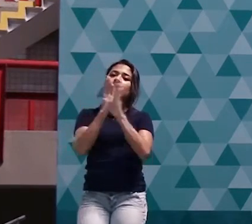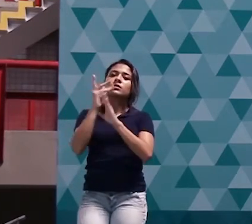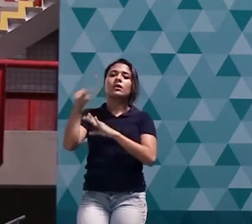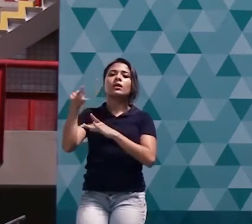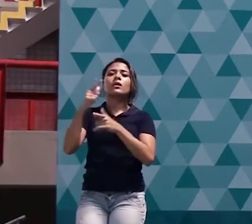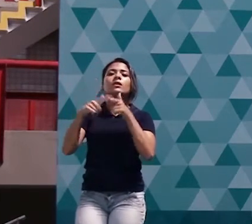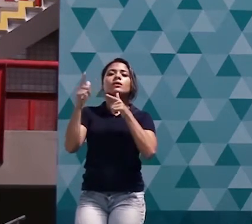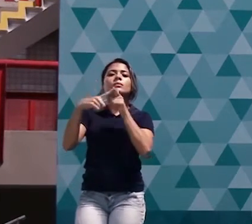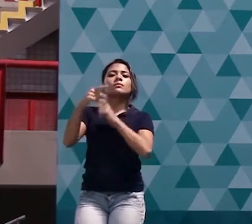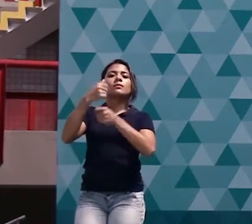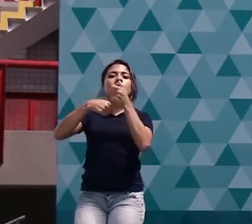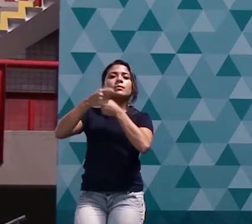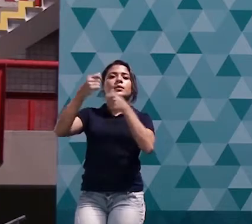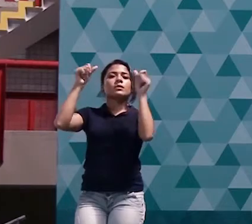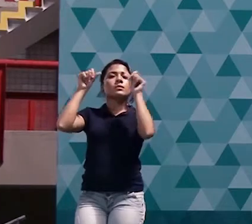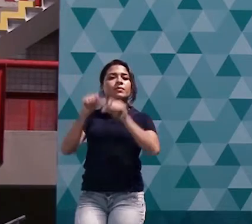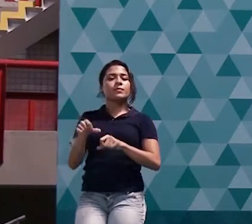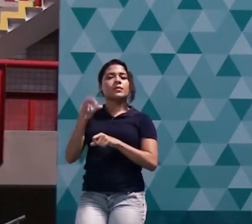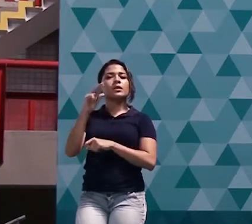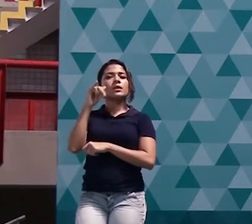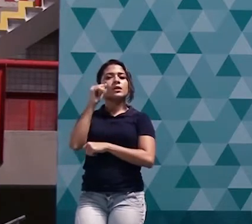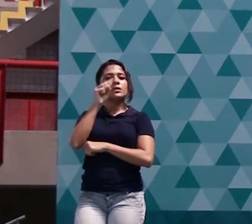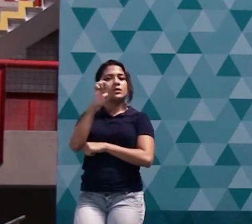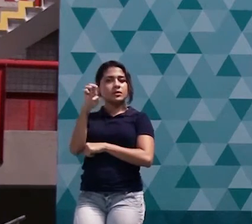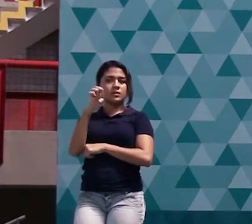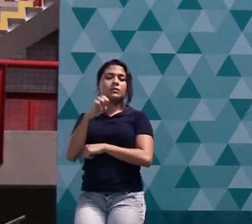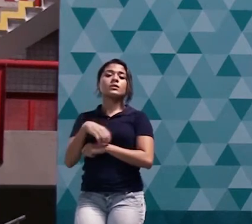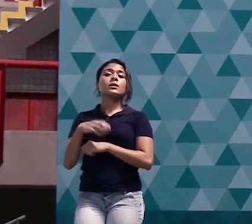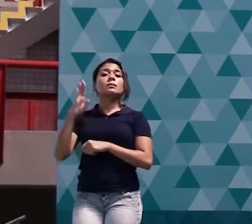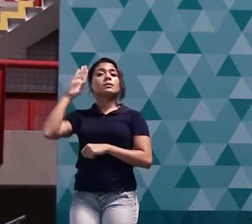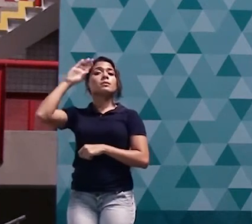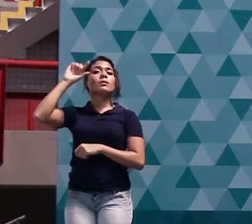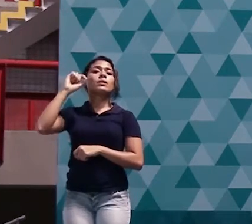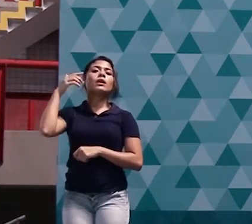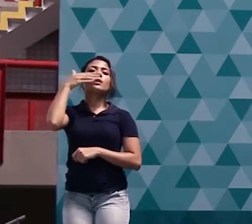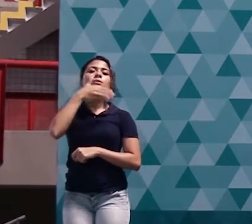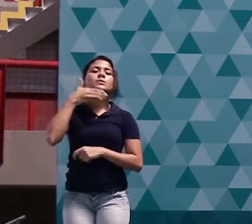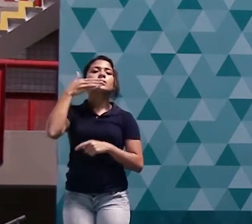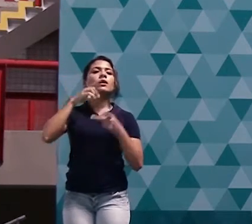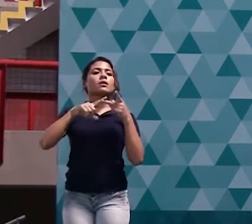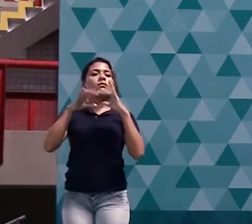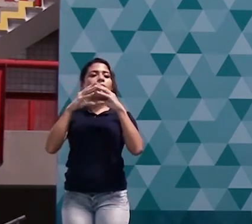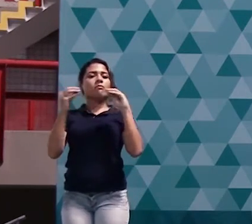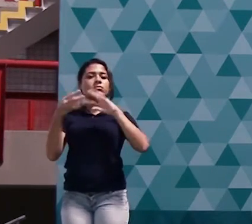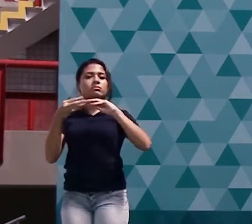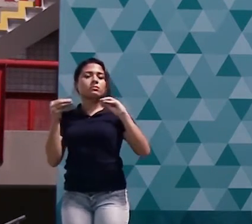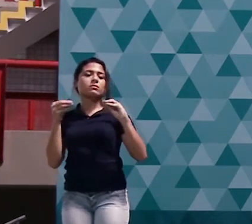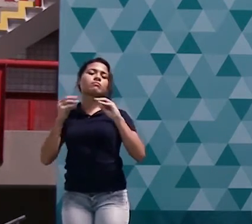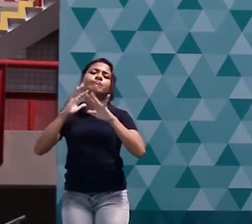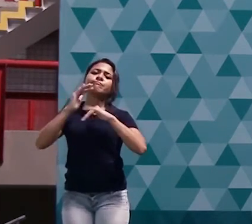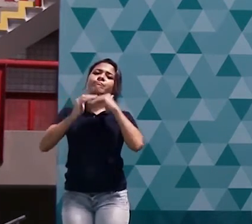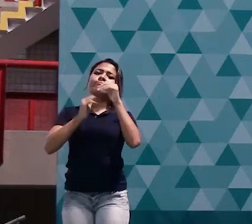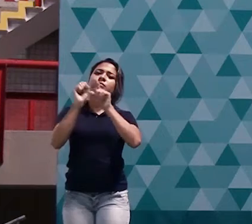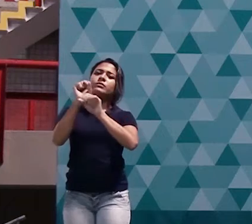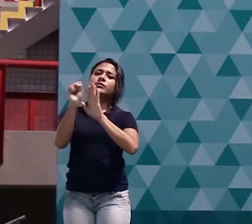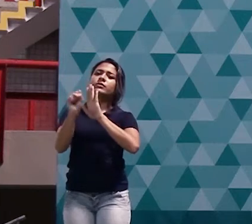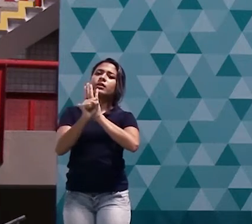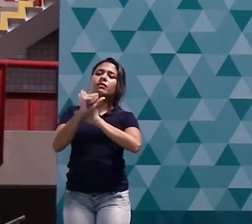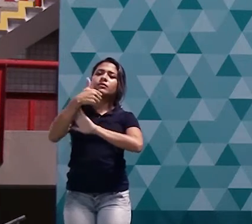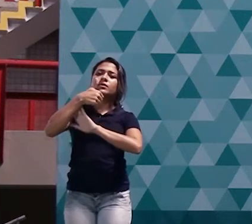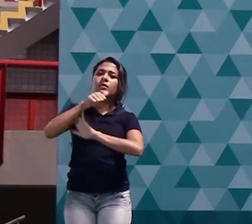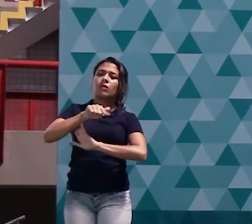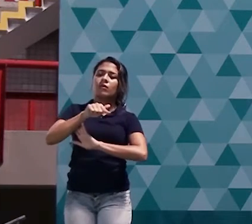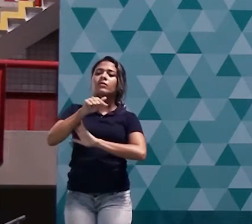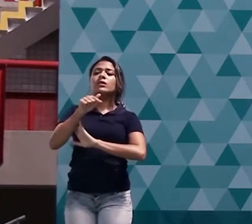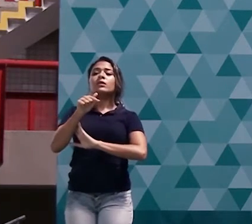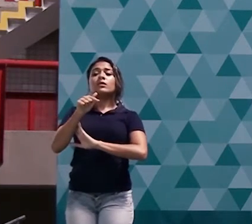Os nossos principais produtos de exportação eram açúcar e algodão. Só que quando a gente chega no século XIX, o nosso açúcar tem a